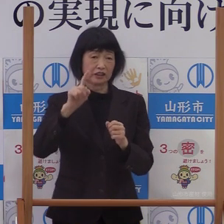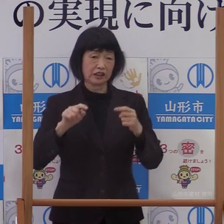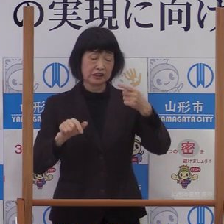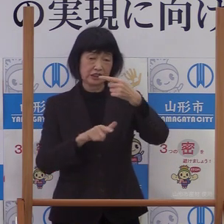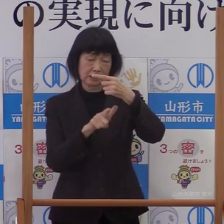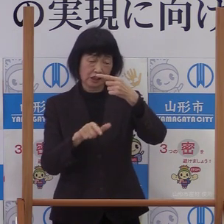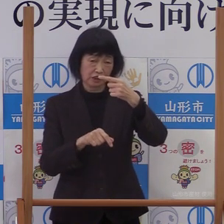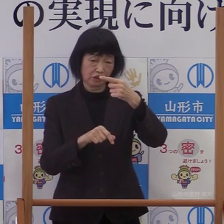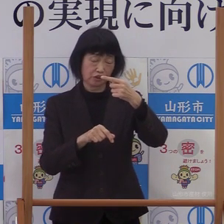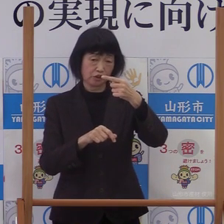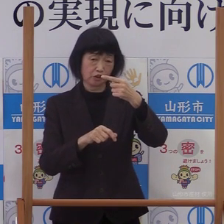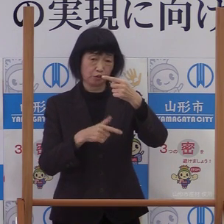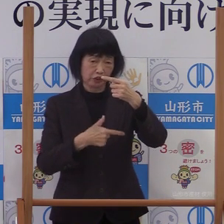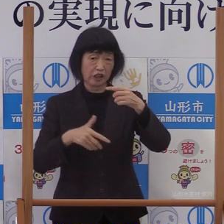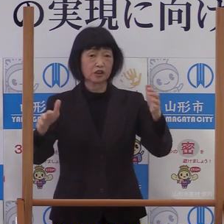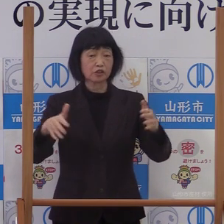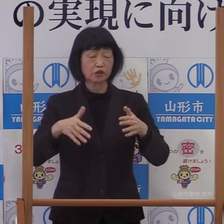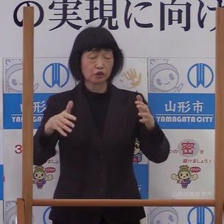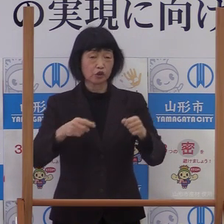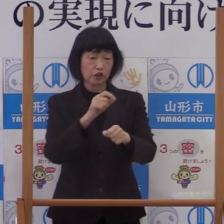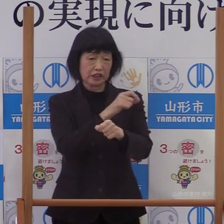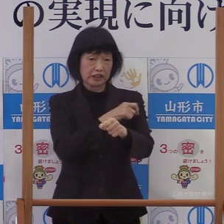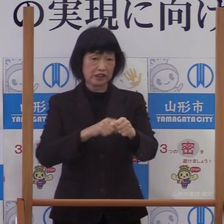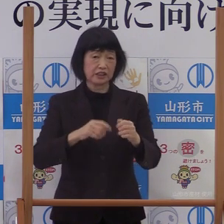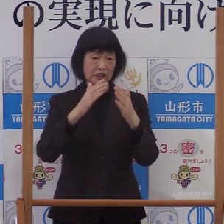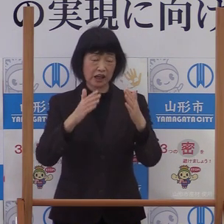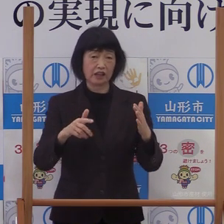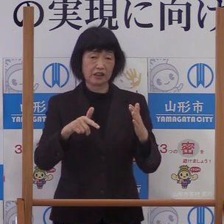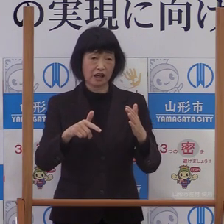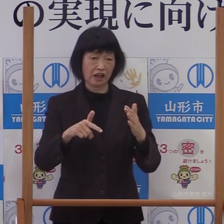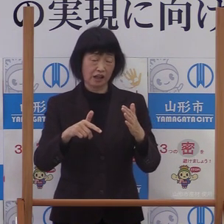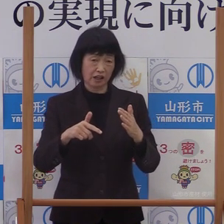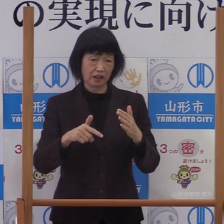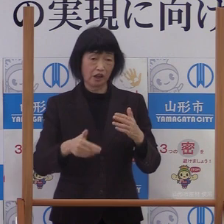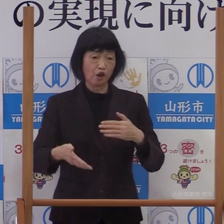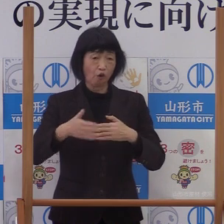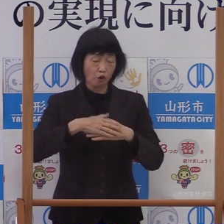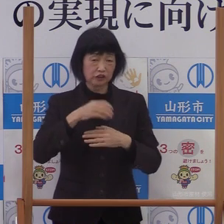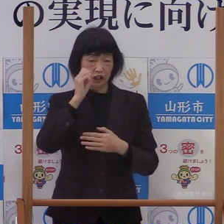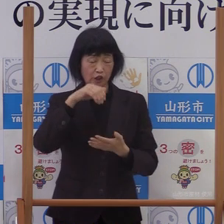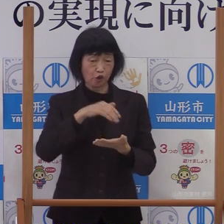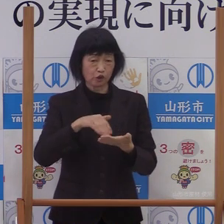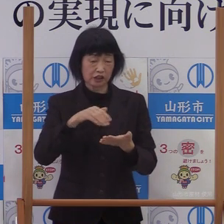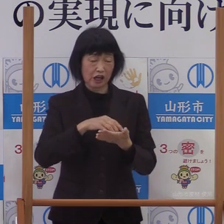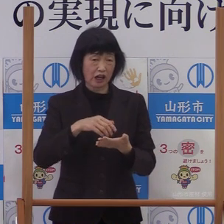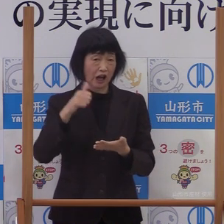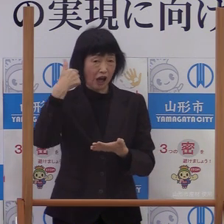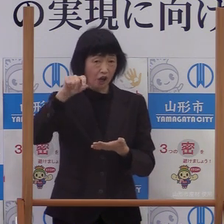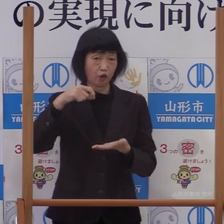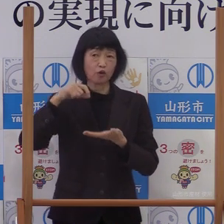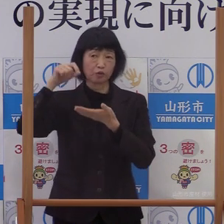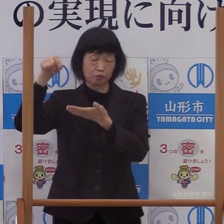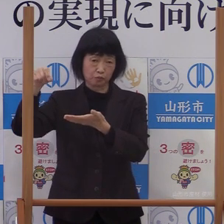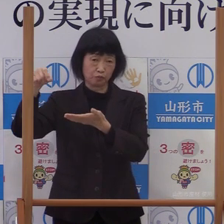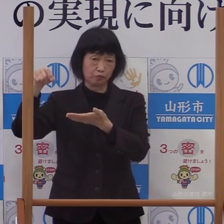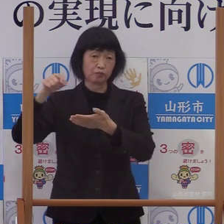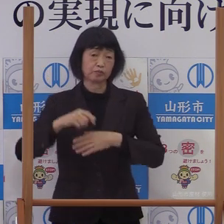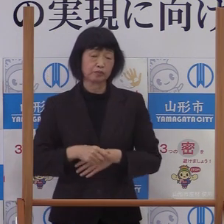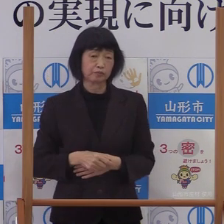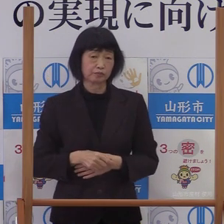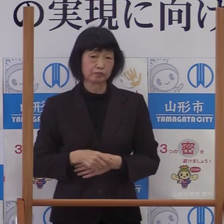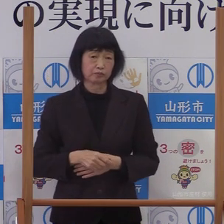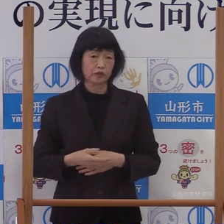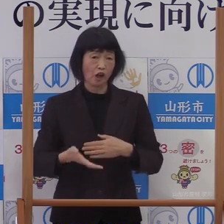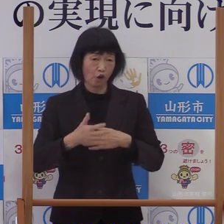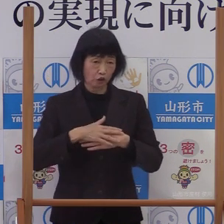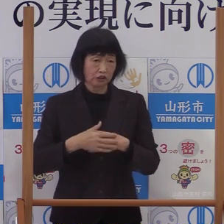集する1月臨時会において一般会計補正予算議案として提案いたします。補正